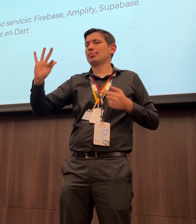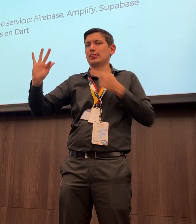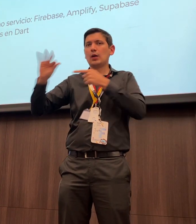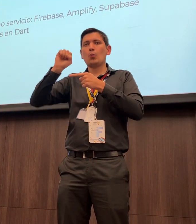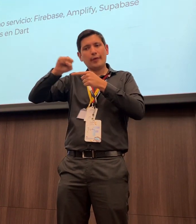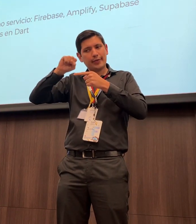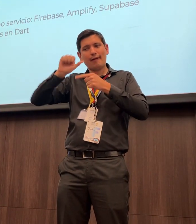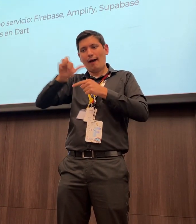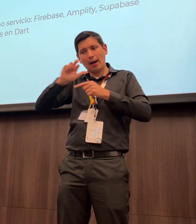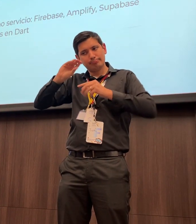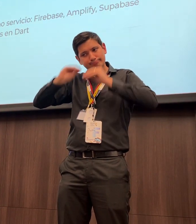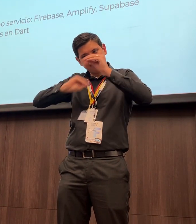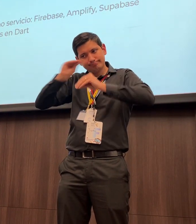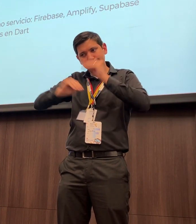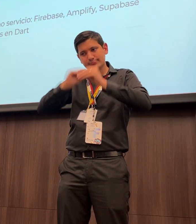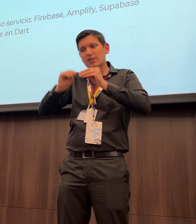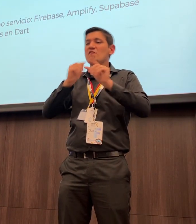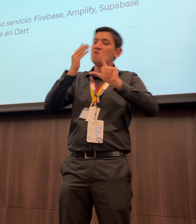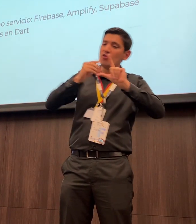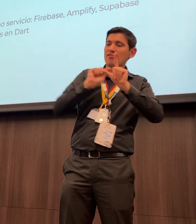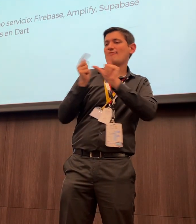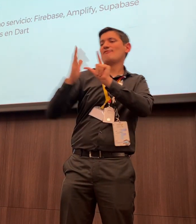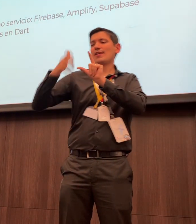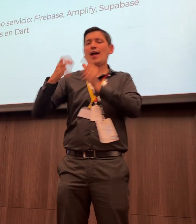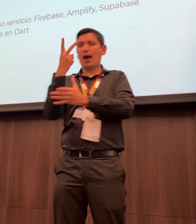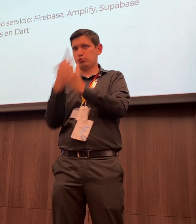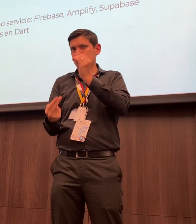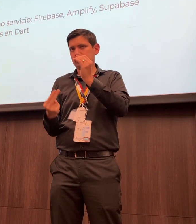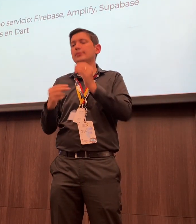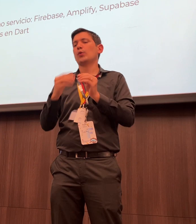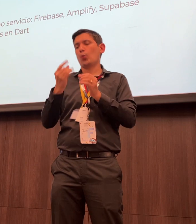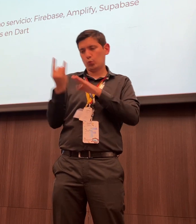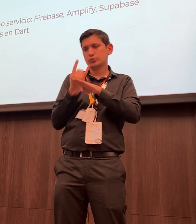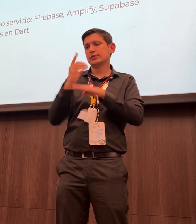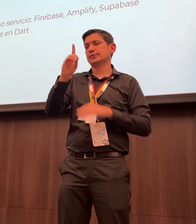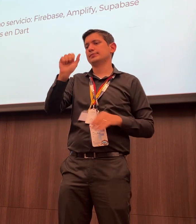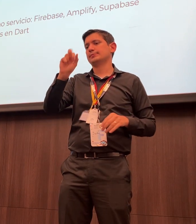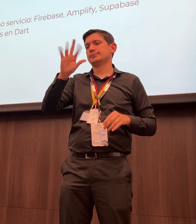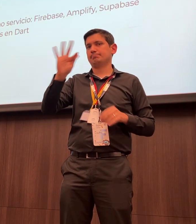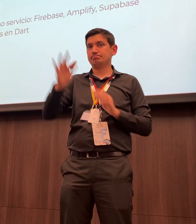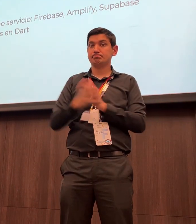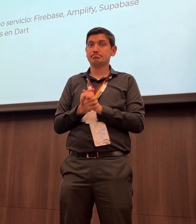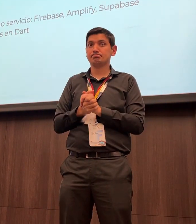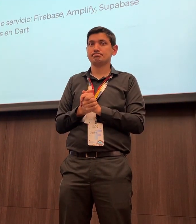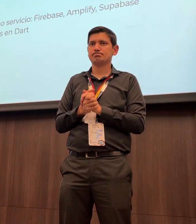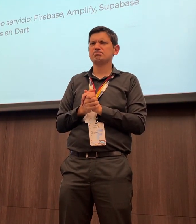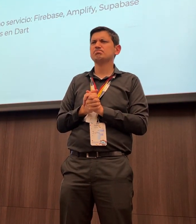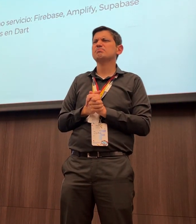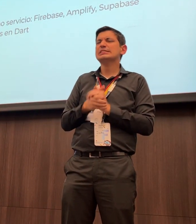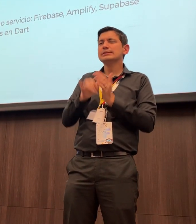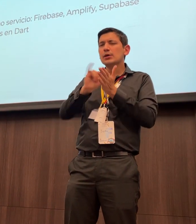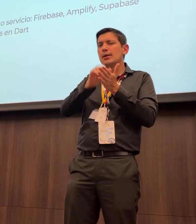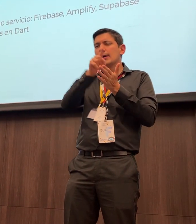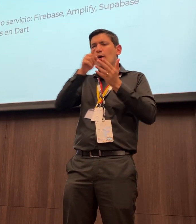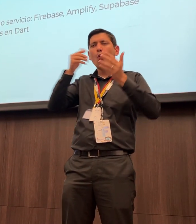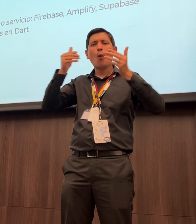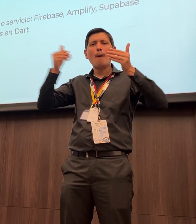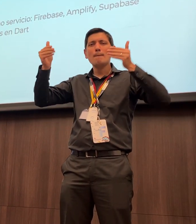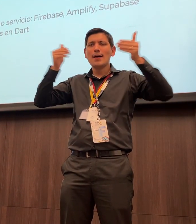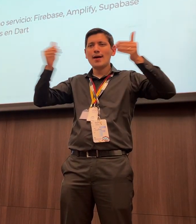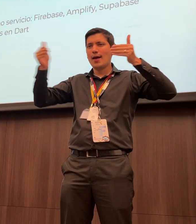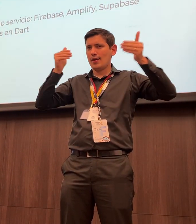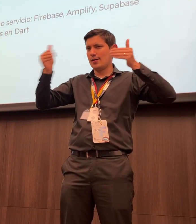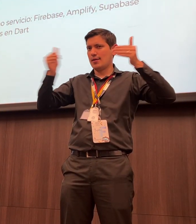crear aplicaciones tanto de frontend como de backend utilizando Dart. Y bueno, la idea es un poco comparar